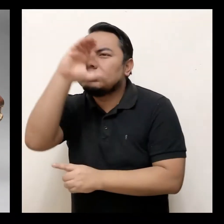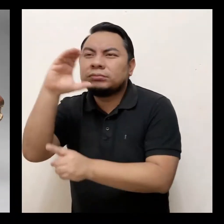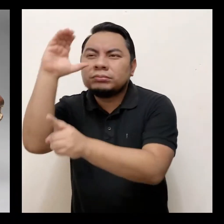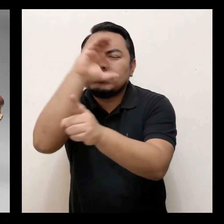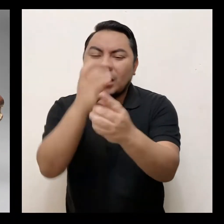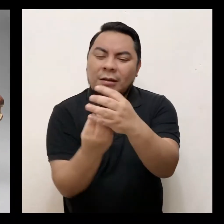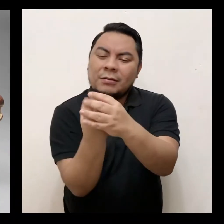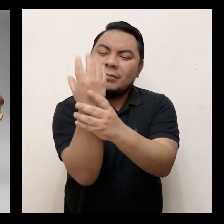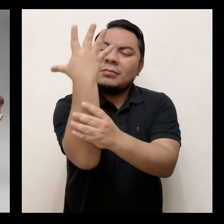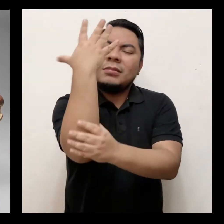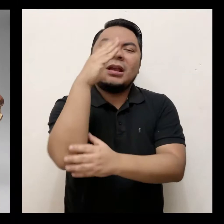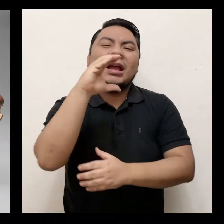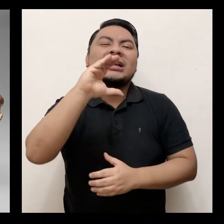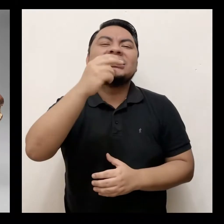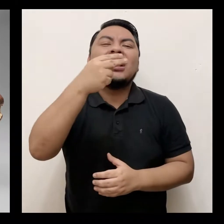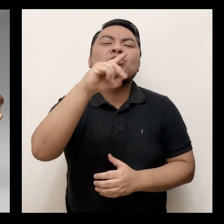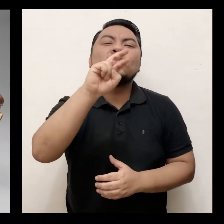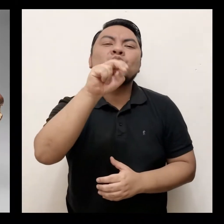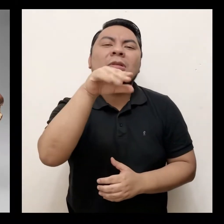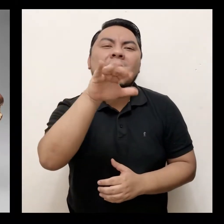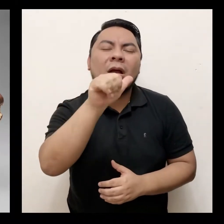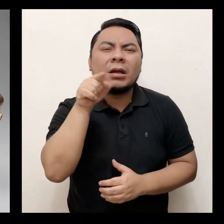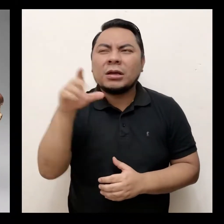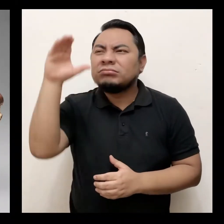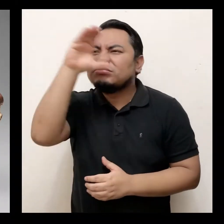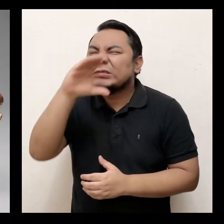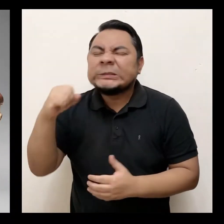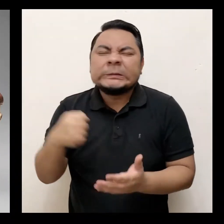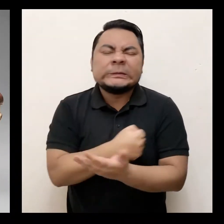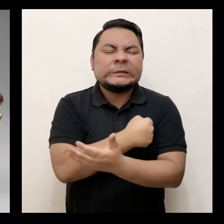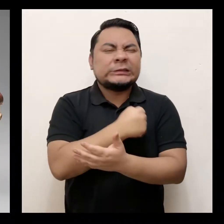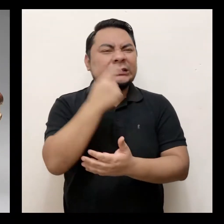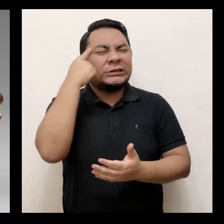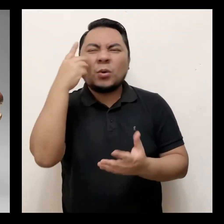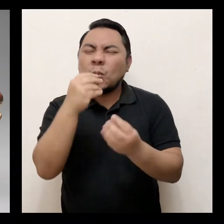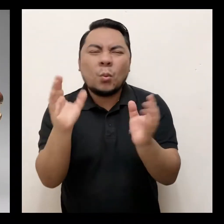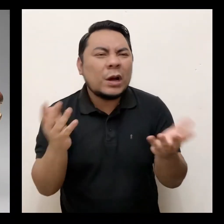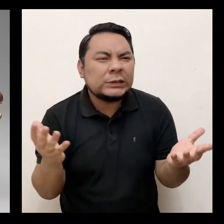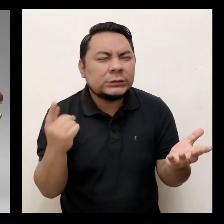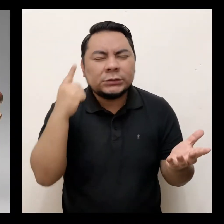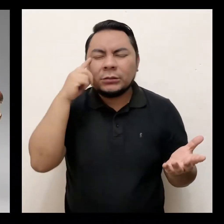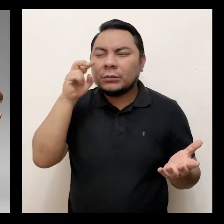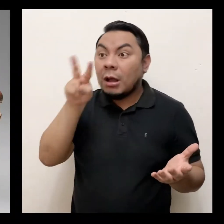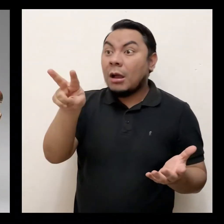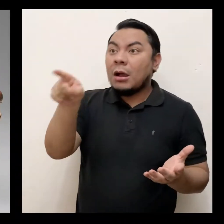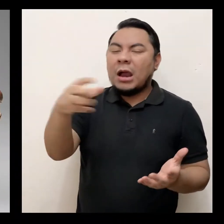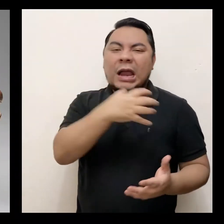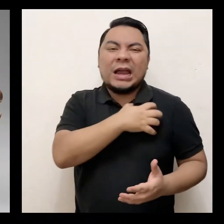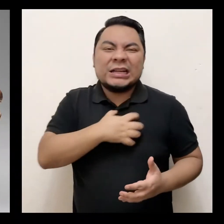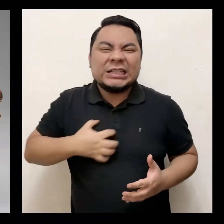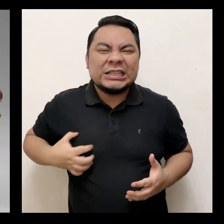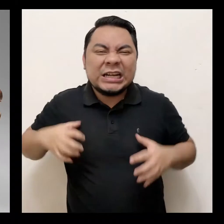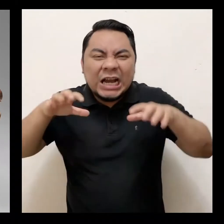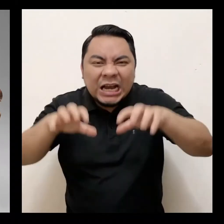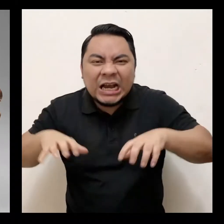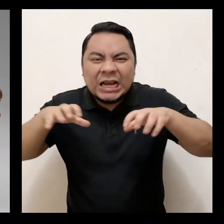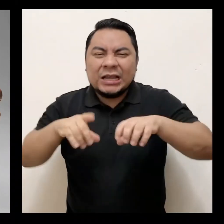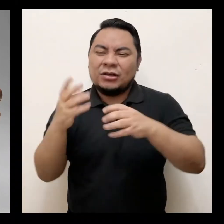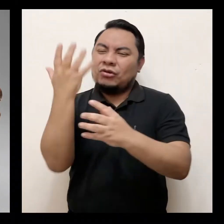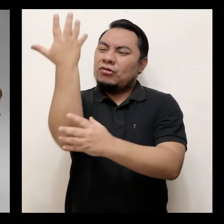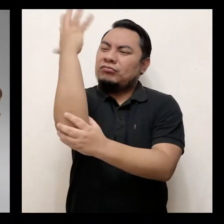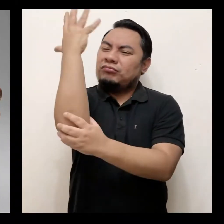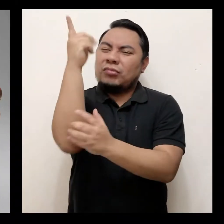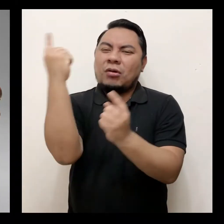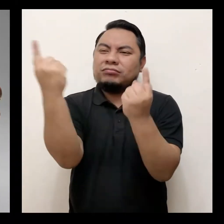los secretos de una planta llamada chacruna. Frustrado, se estaba dando por vencido, hasta que vio a un jaguar rascando